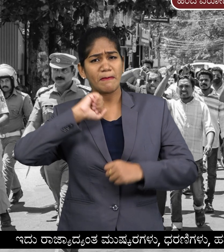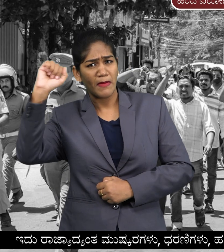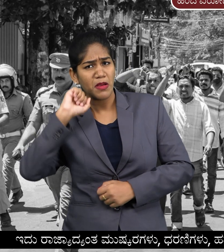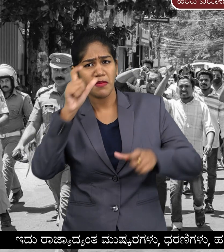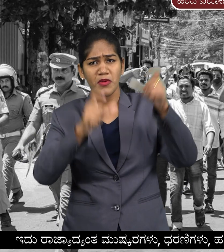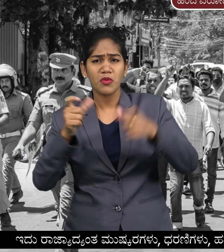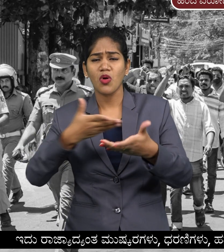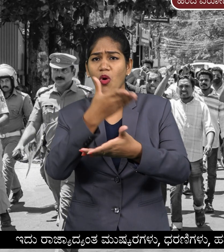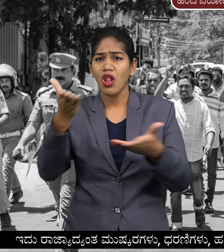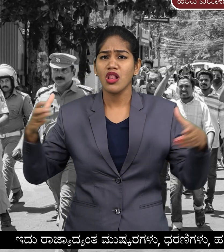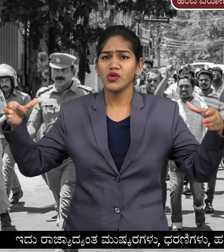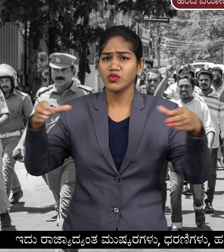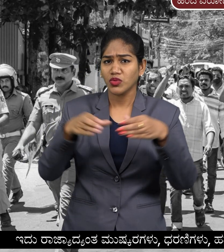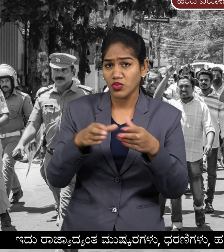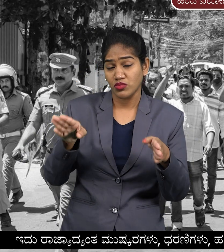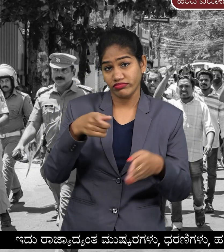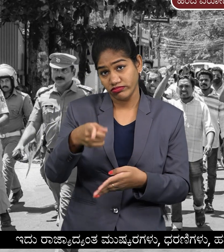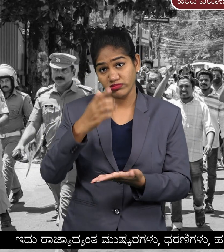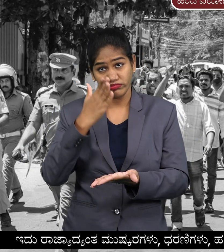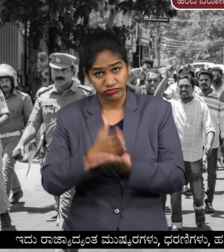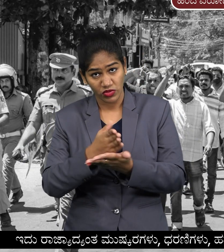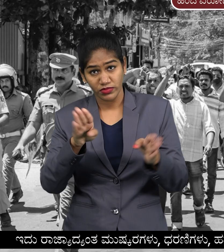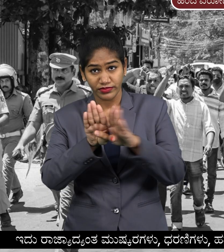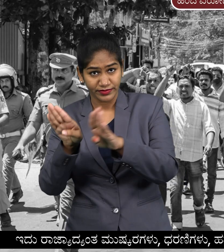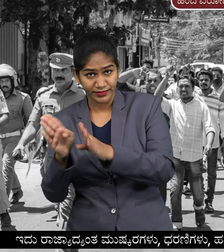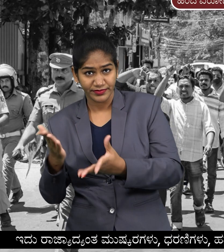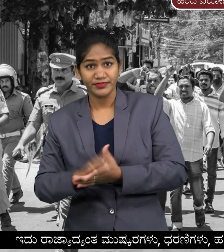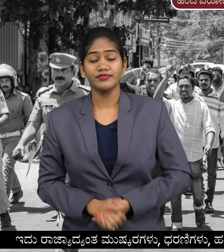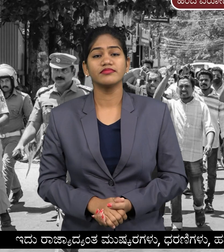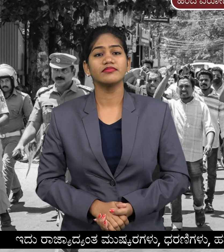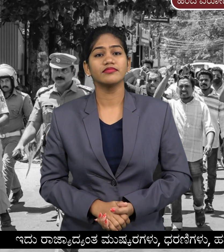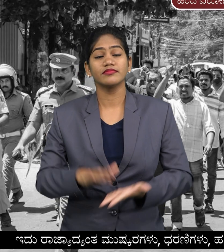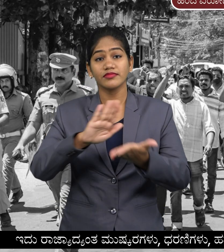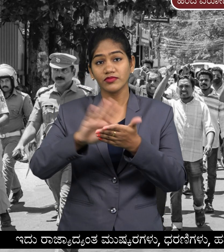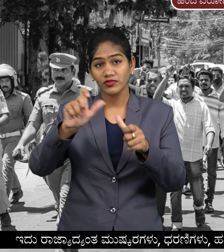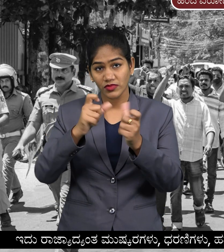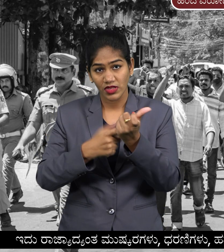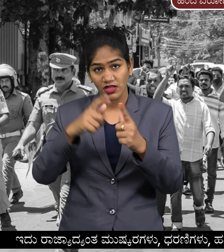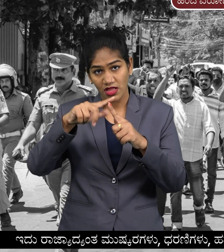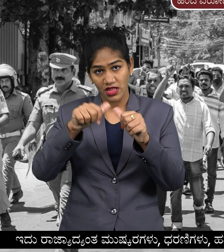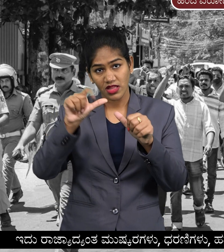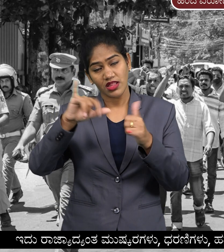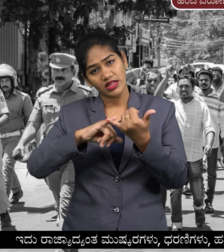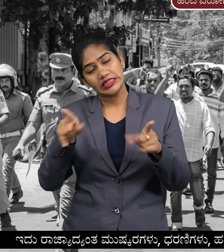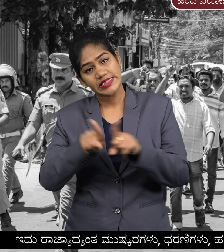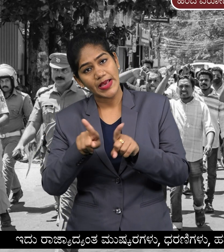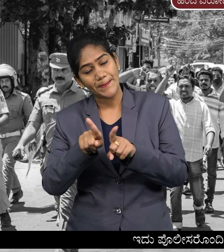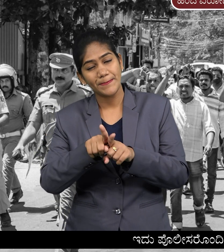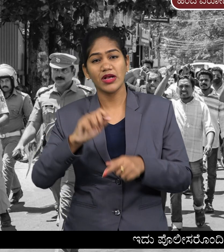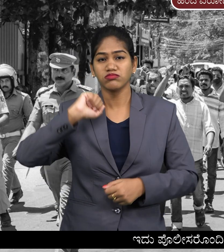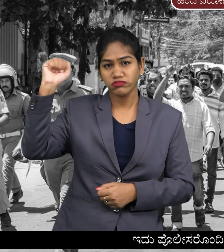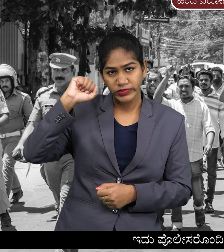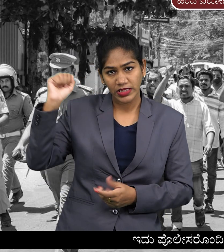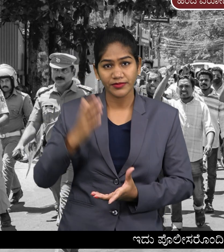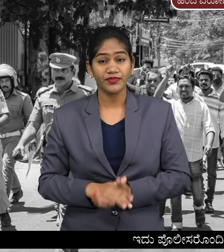ಇದು ರಾಜ್ಯಾದ್ಯಂತ ಮುಷ್ಕರಗಳ, ಧರಣಿಗಳು, ಹರ್ತಾಲ್ಗಳು ಮತ್ತು ಪ್ರತಿಮೆಗಳ ದಹನಕ್ಕೆ ಕಾರಣವಾಯಿತು.